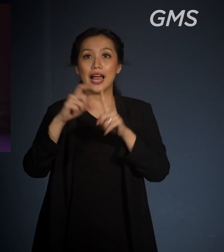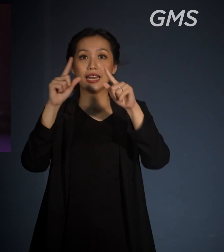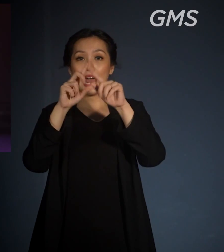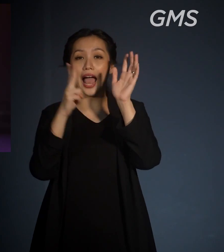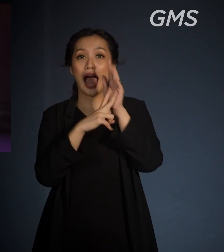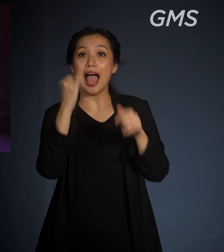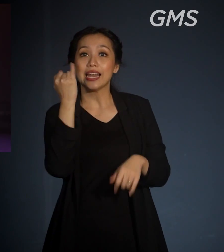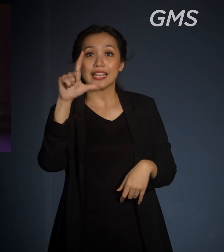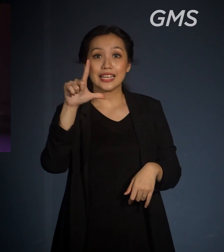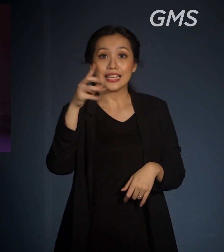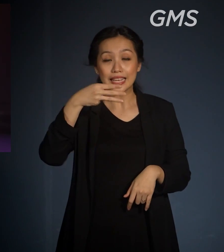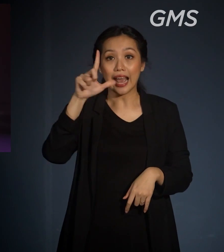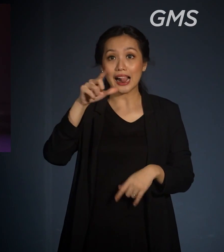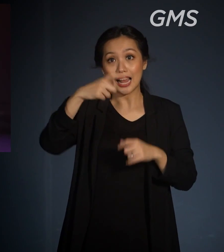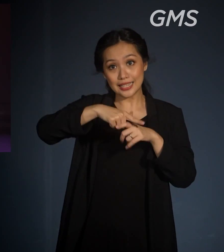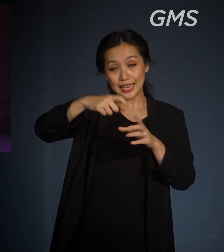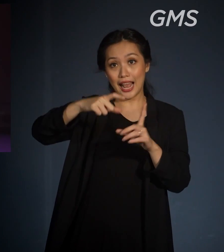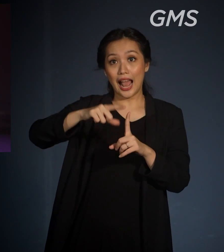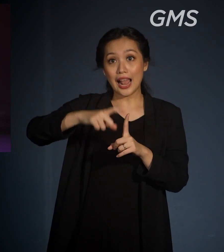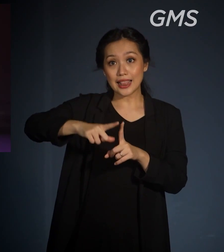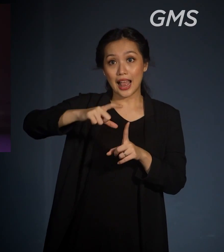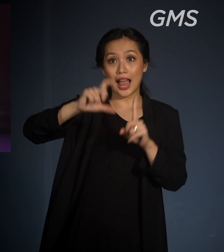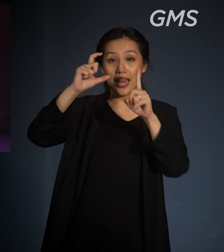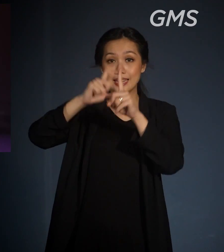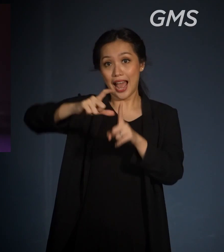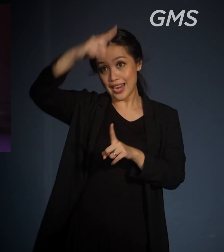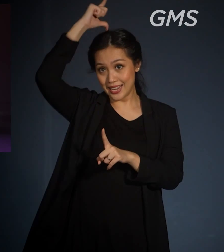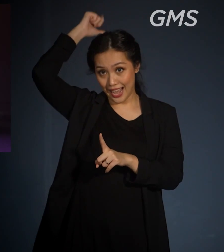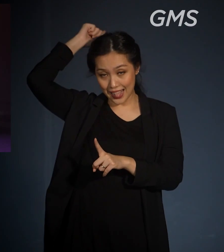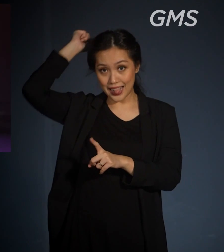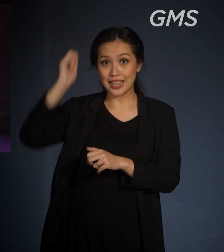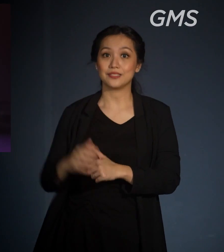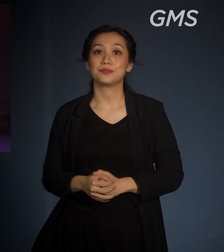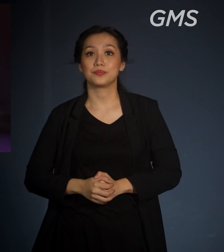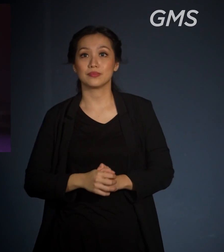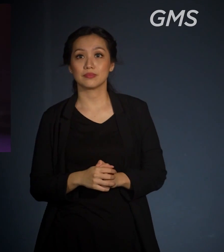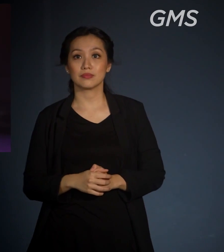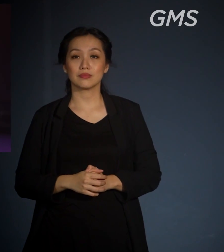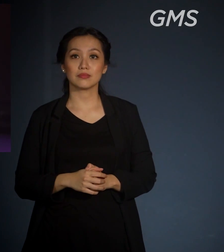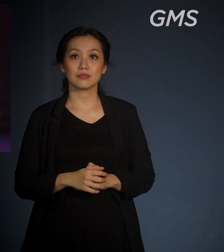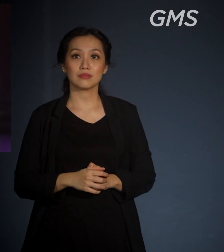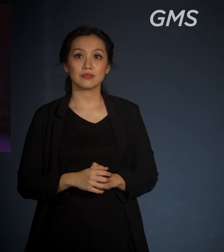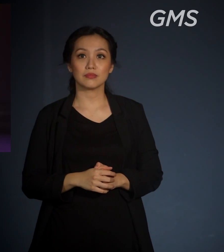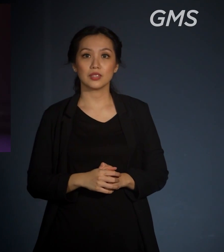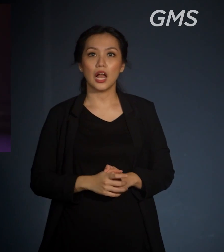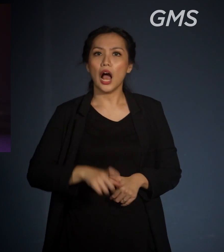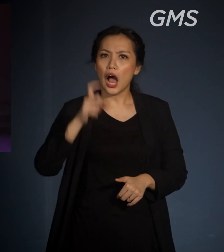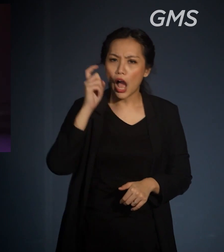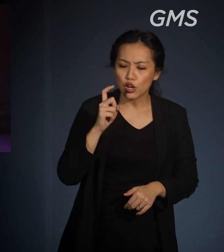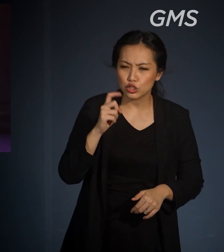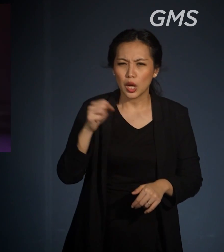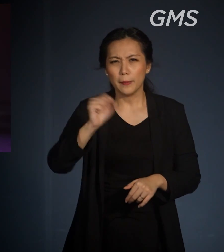Semua orang-orang pintar di zaman itu, saudara, harus menafsirkan mimpi.